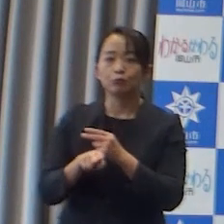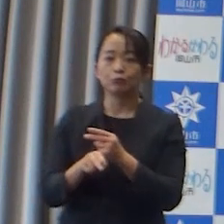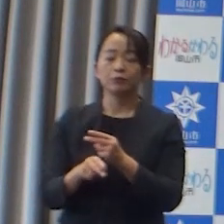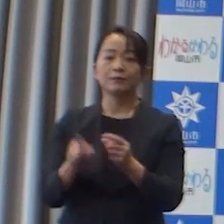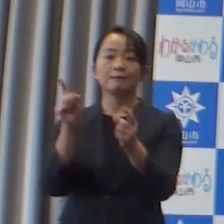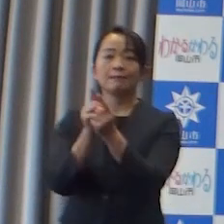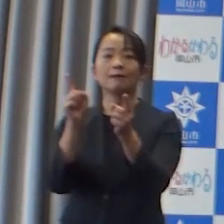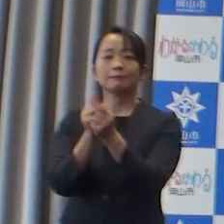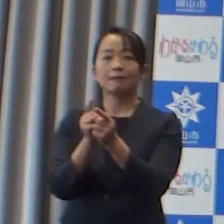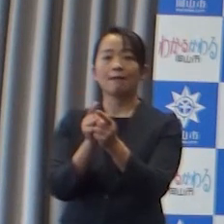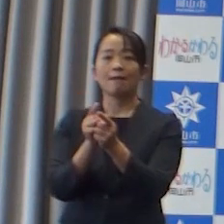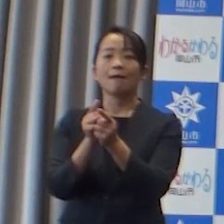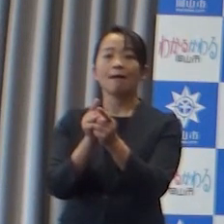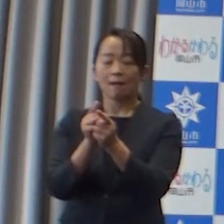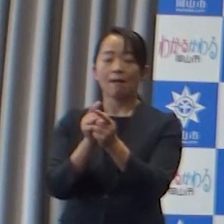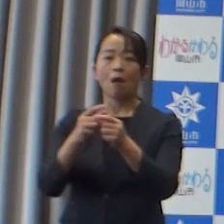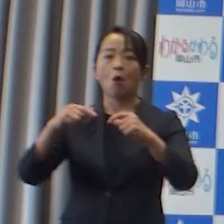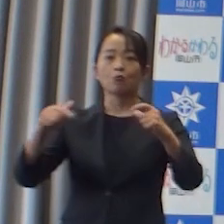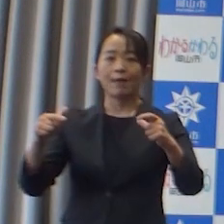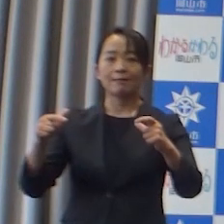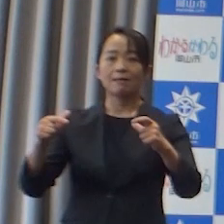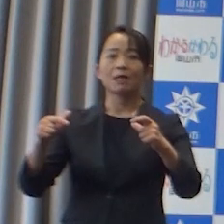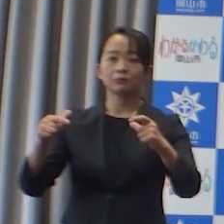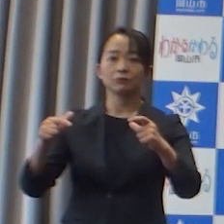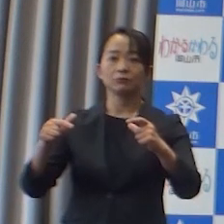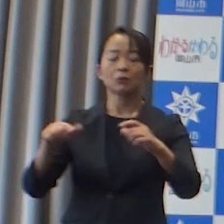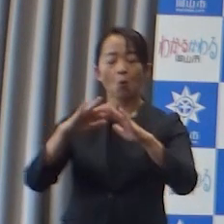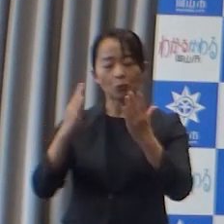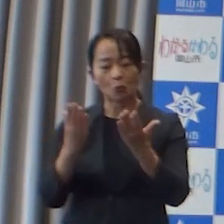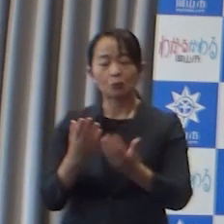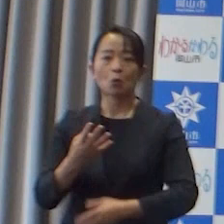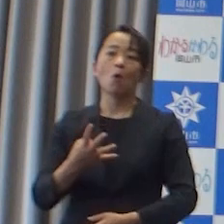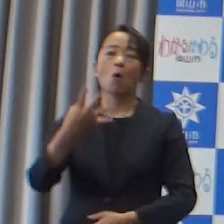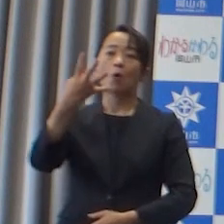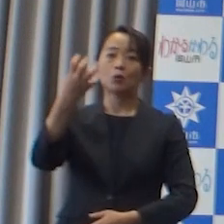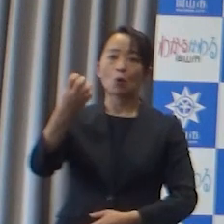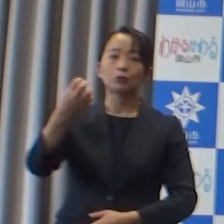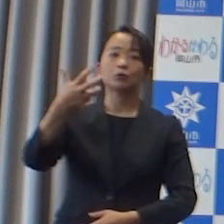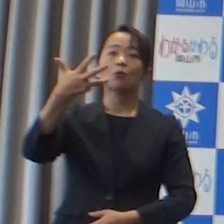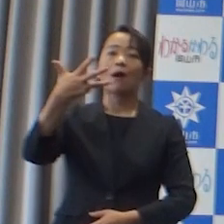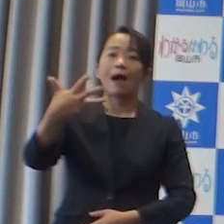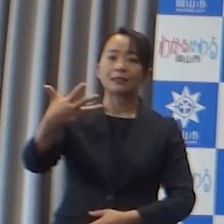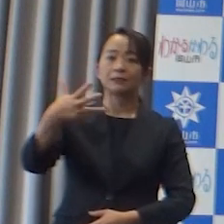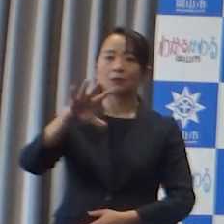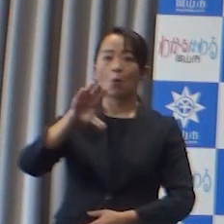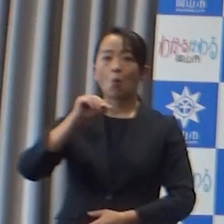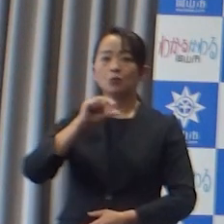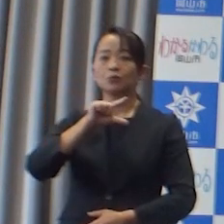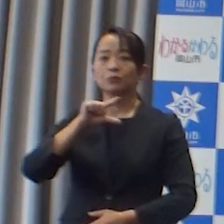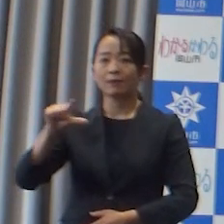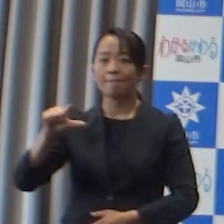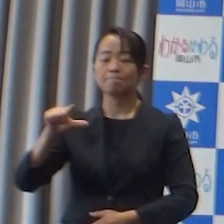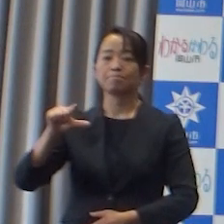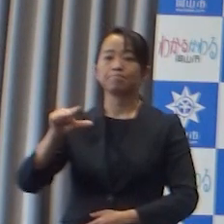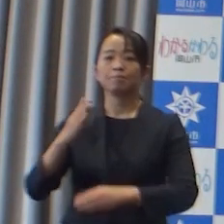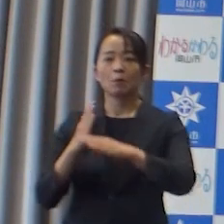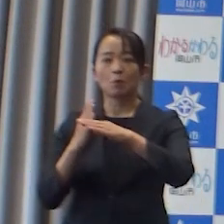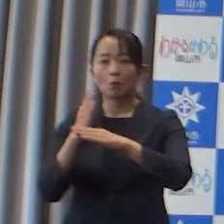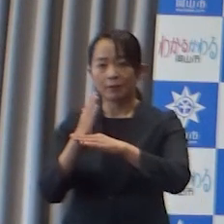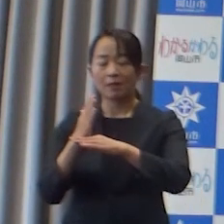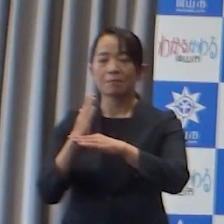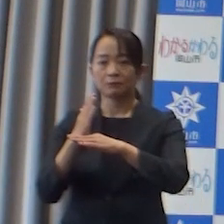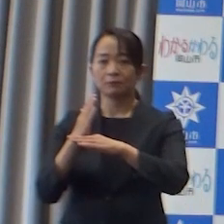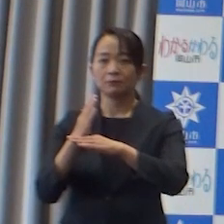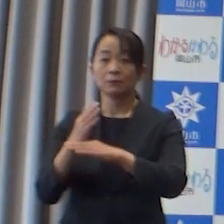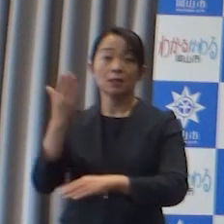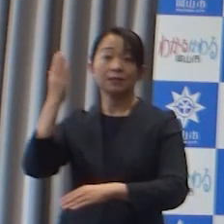が、ほとんどの48億円よとなっております。なお先